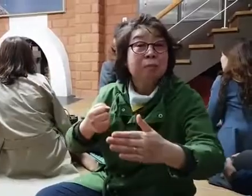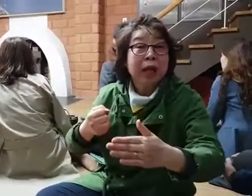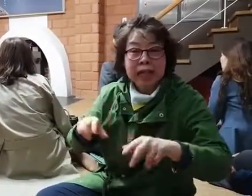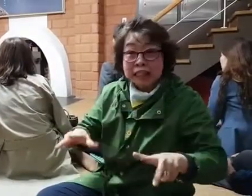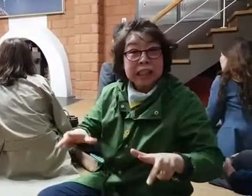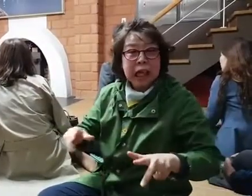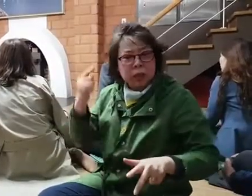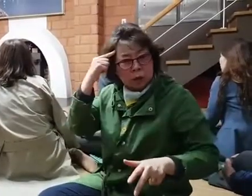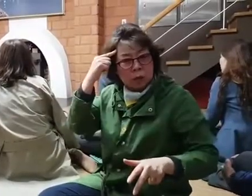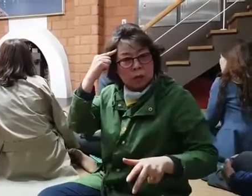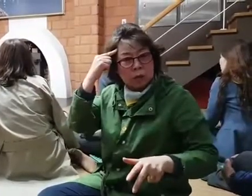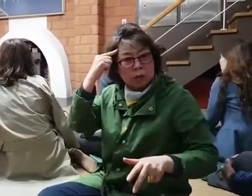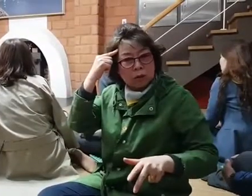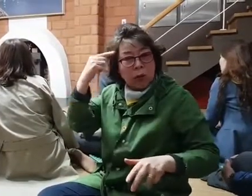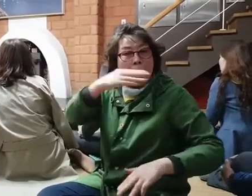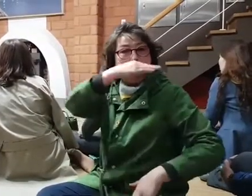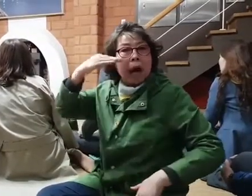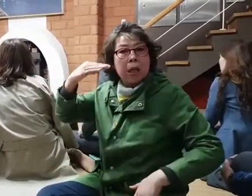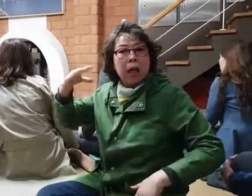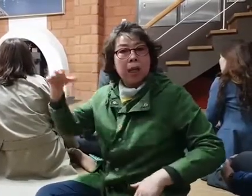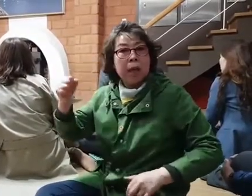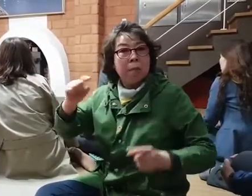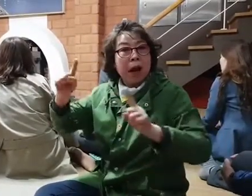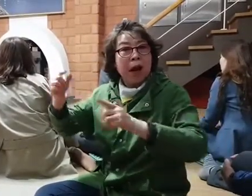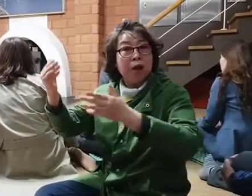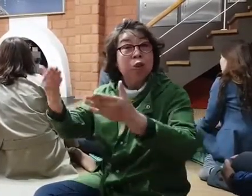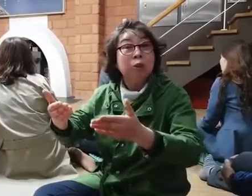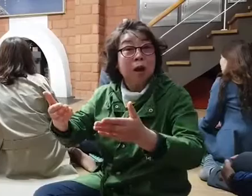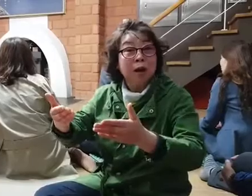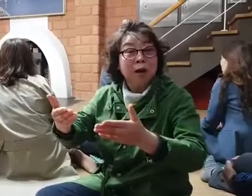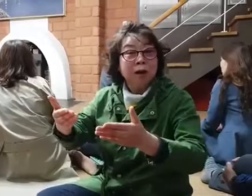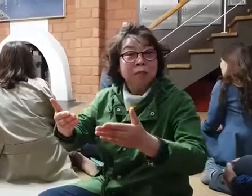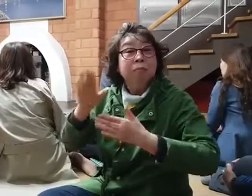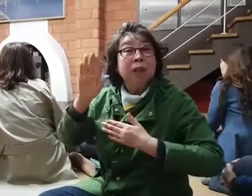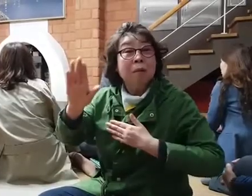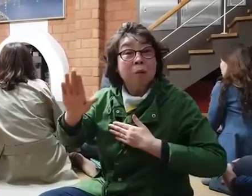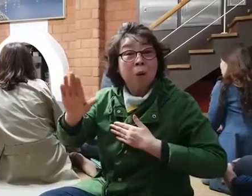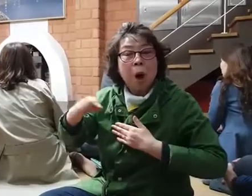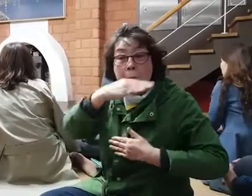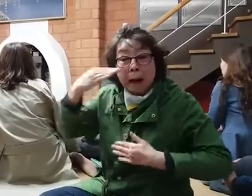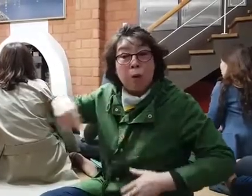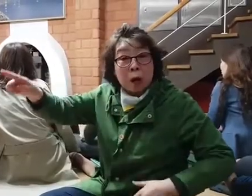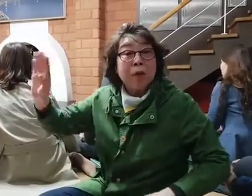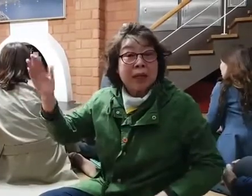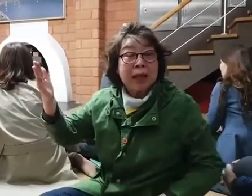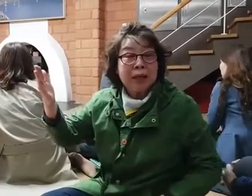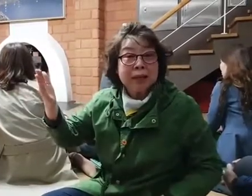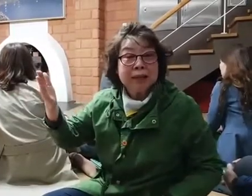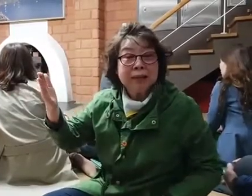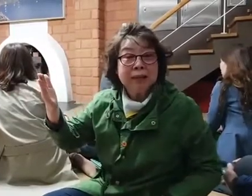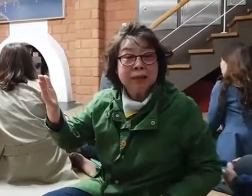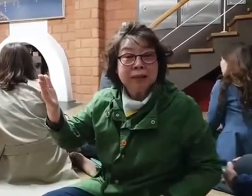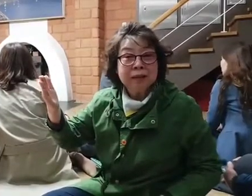이제는 정신을 바르게 좀 잡아줘서 또 이제 바로 가면 되잖아요.